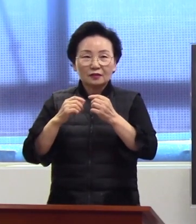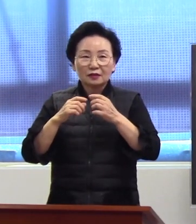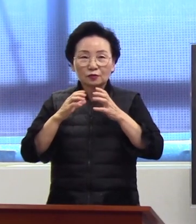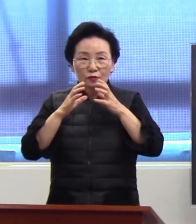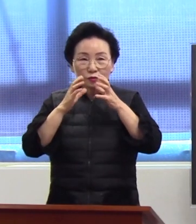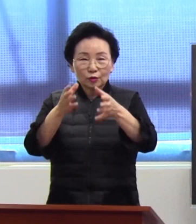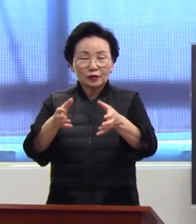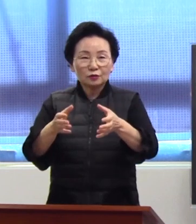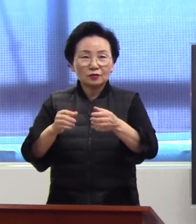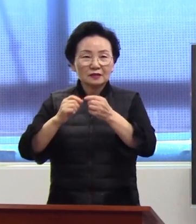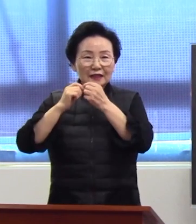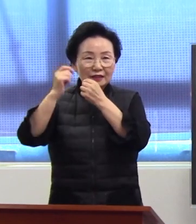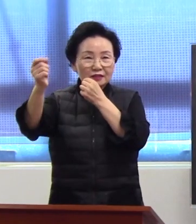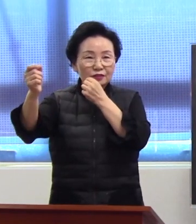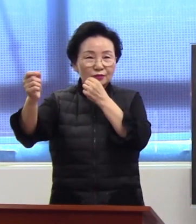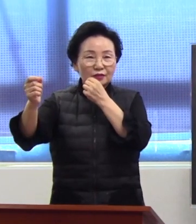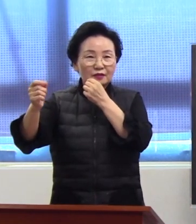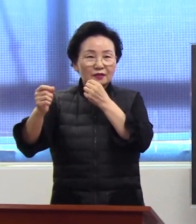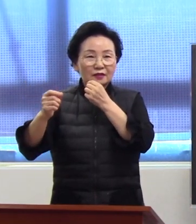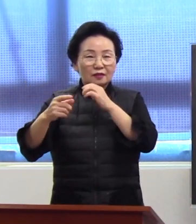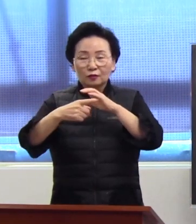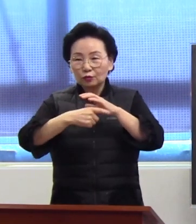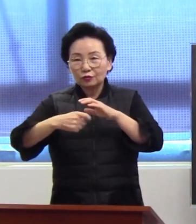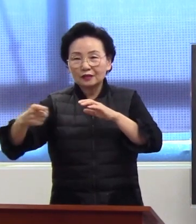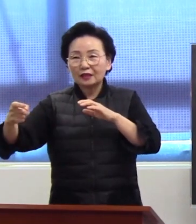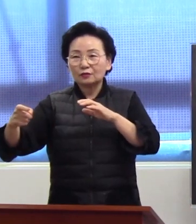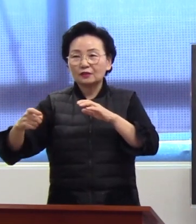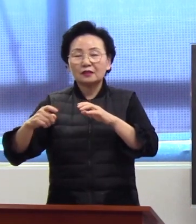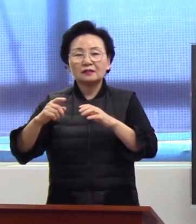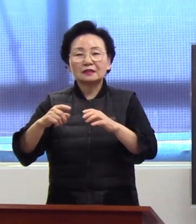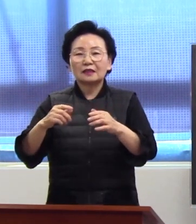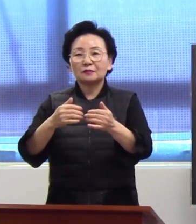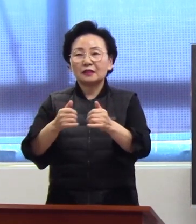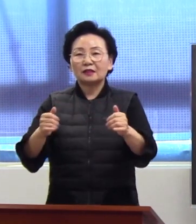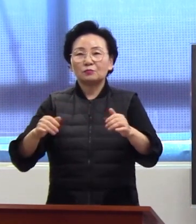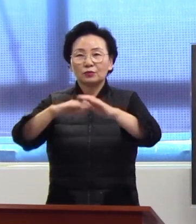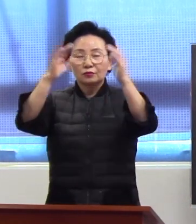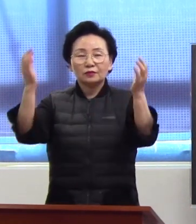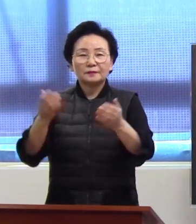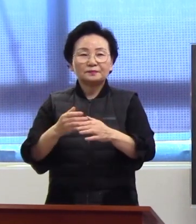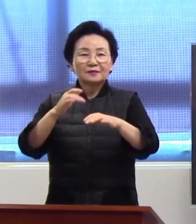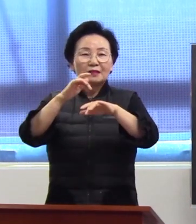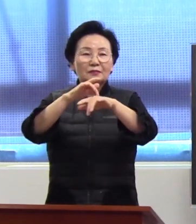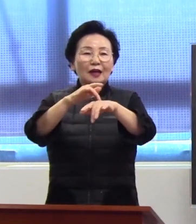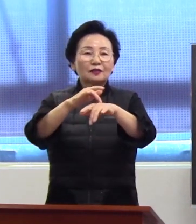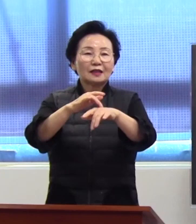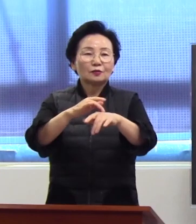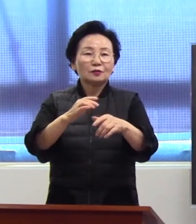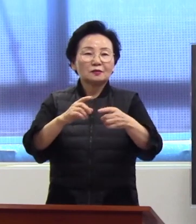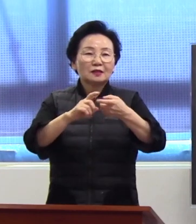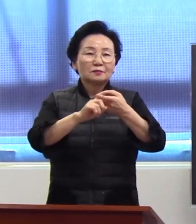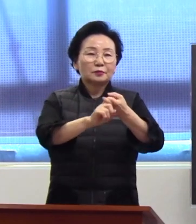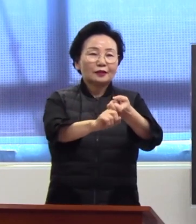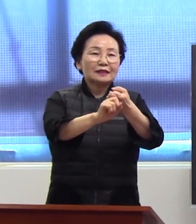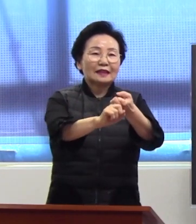이제 속이고 사기치고 도둑질하고 이런 사람들이 모두 마귀하고 편이 되어